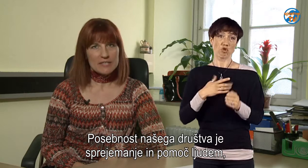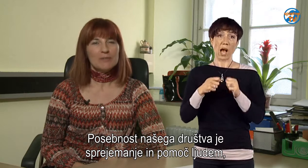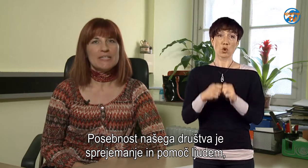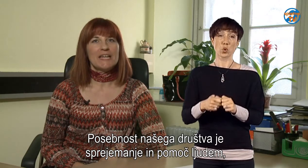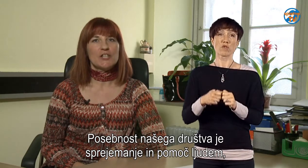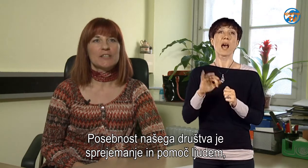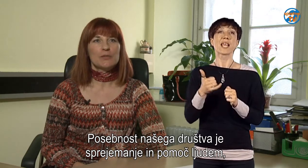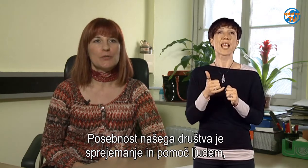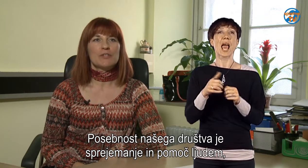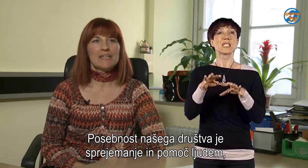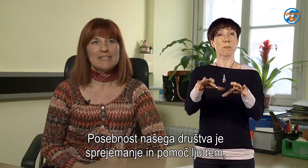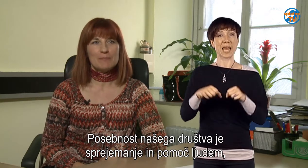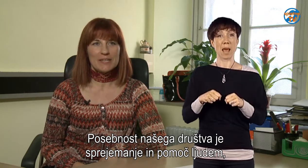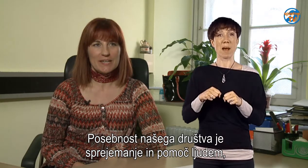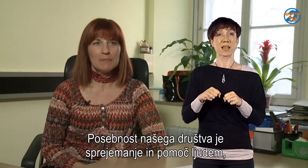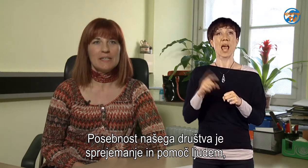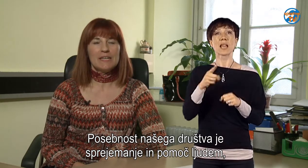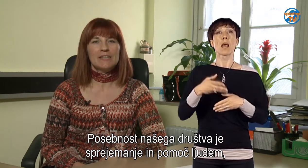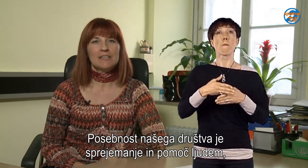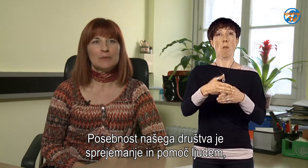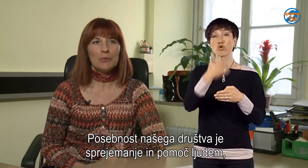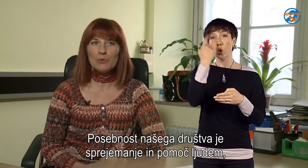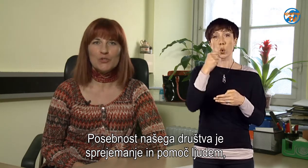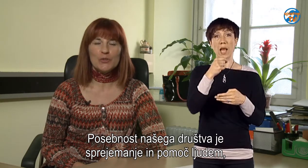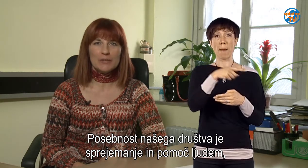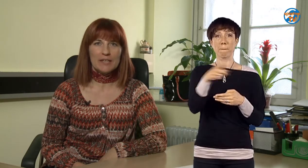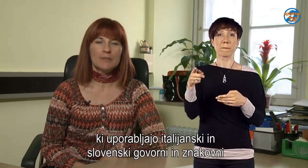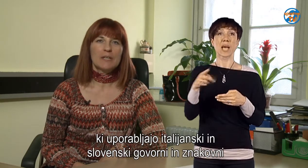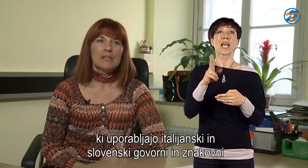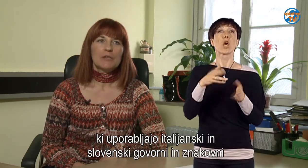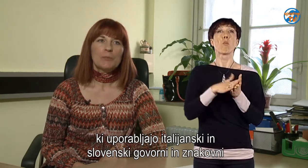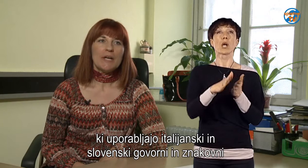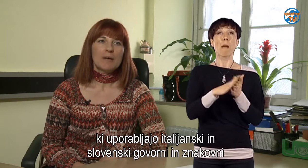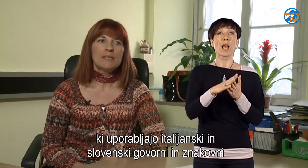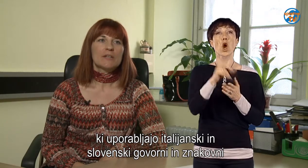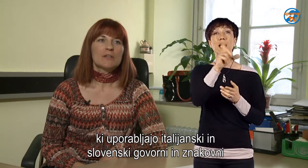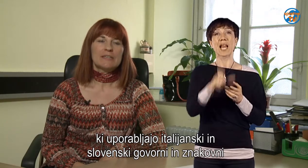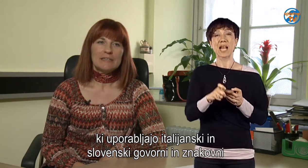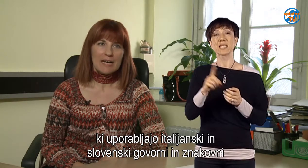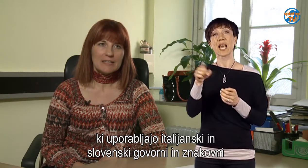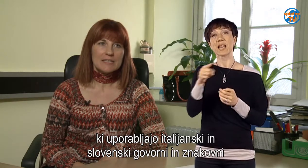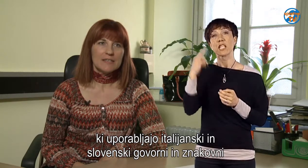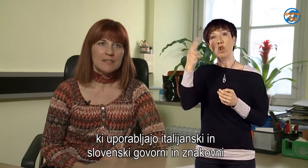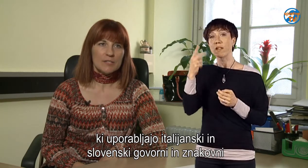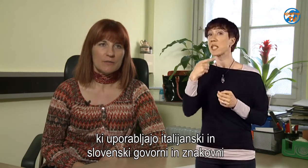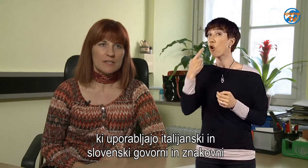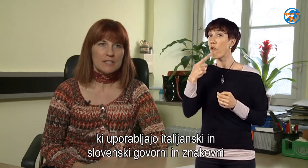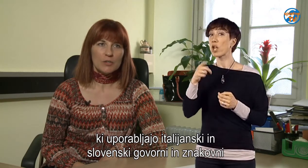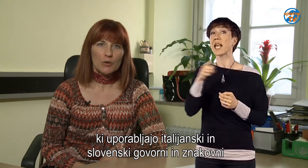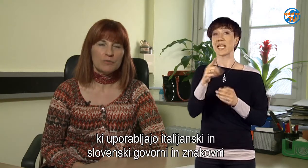Posebnost našega društva je sprejemanje in pomoč ljudem, ki uporabljajo italijanski in slovenski govorni